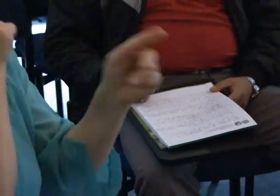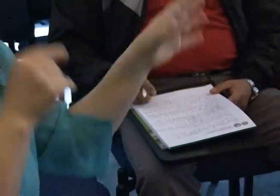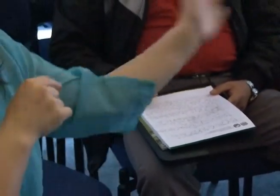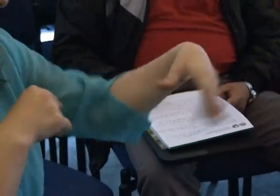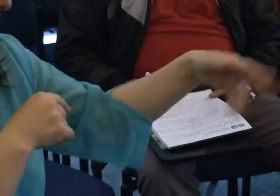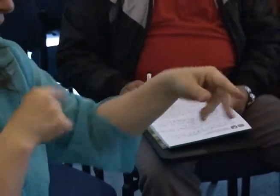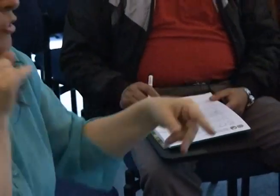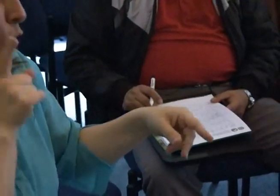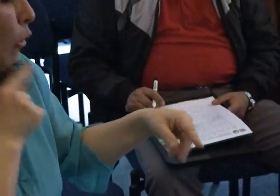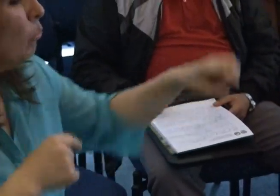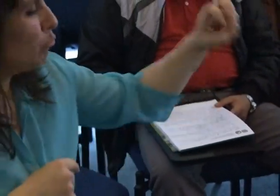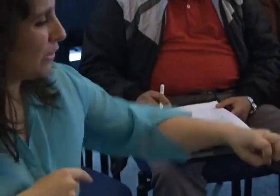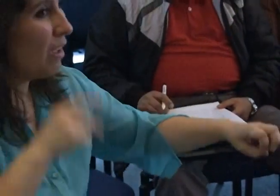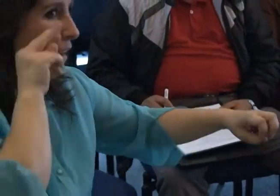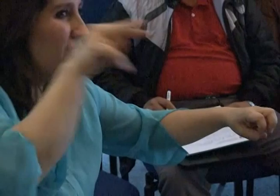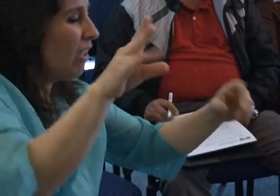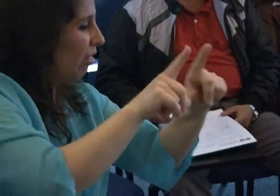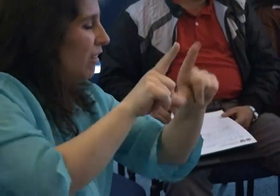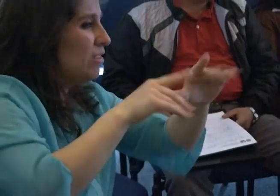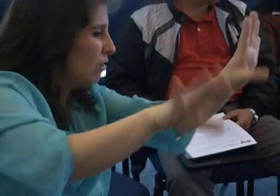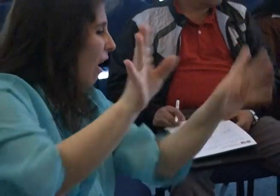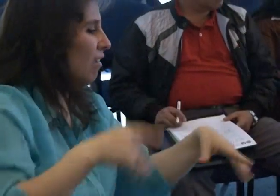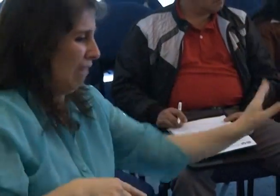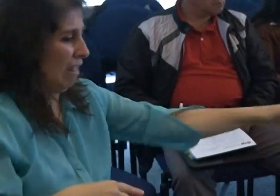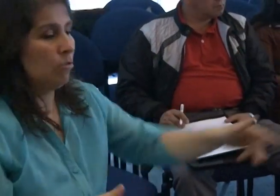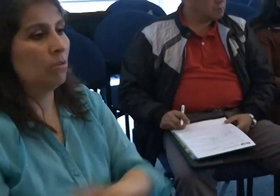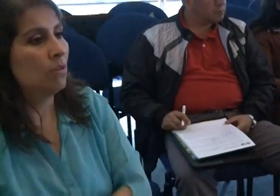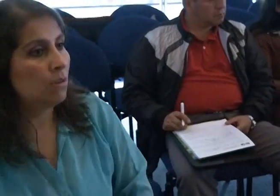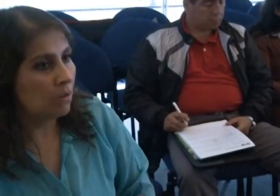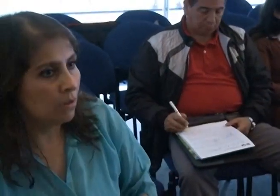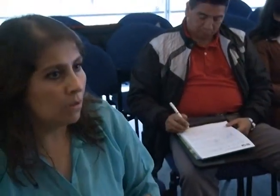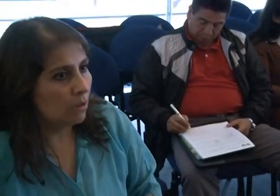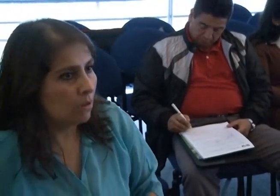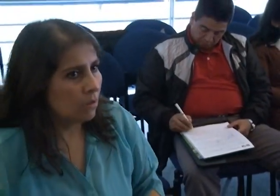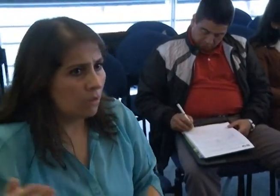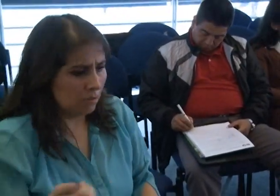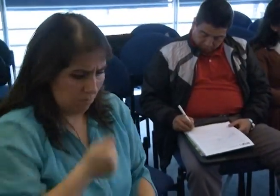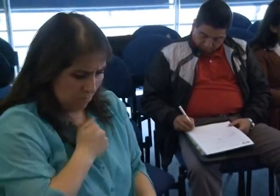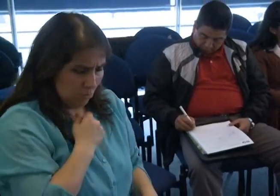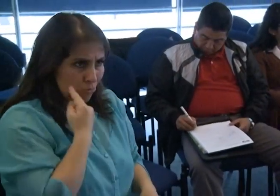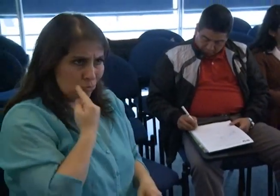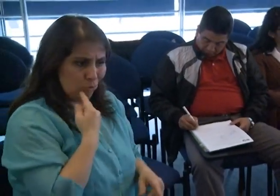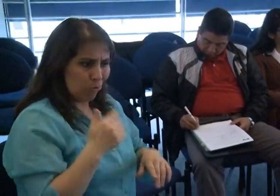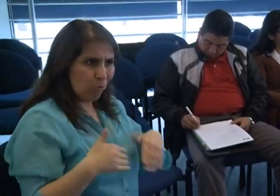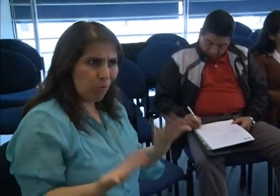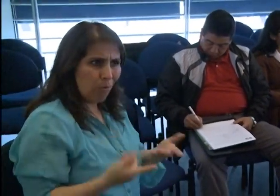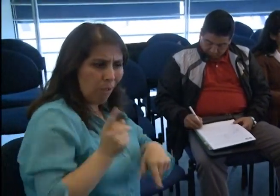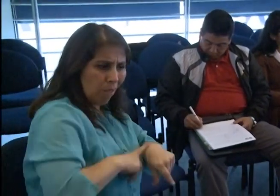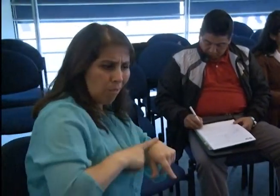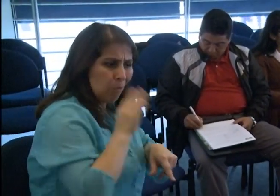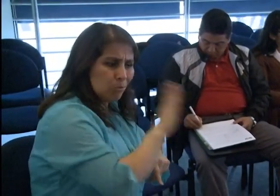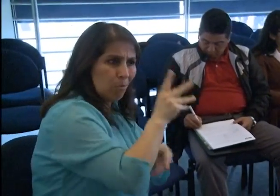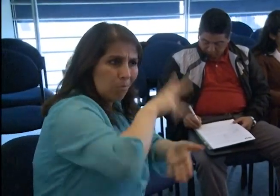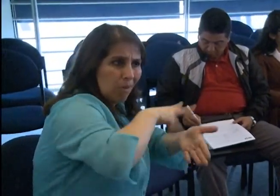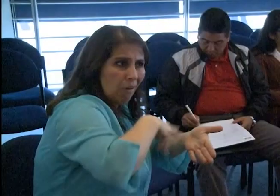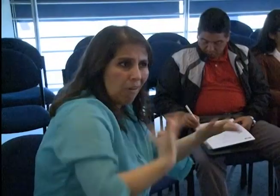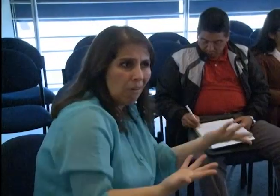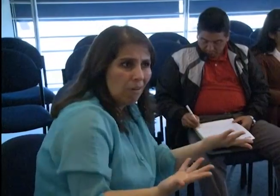que se ha querido decir en otra, sino que representa el sentido de algo para que su público lo entienda. Se tiene